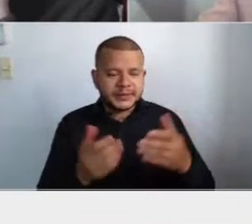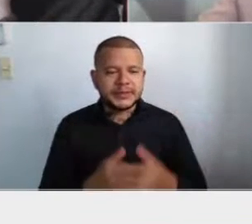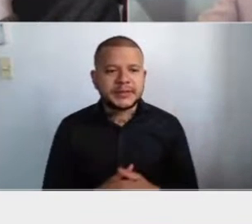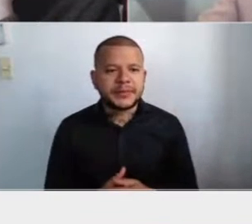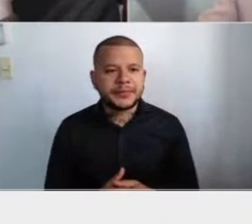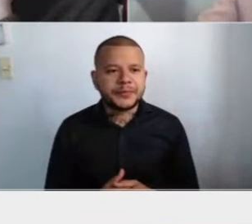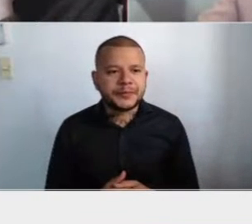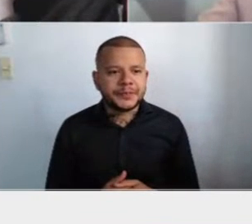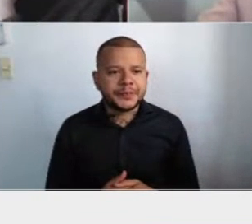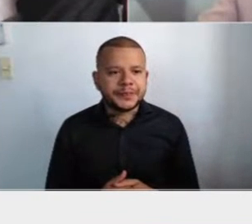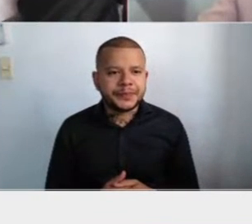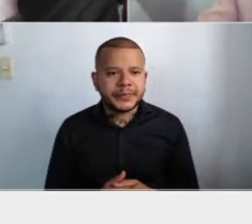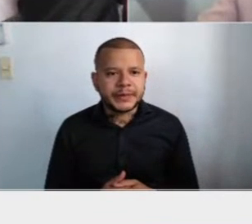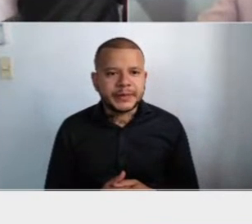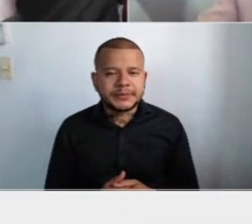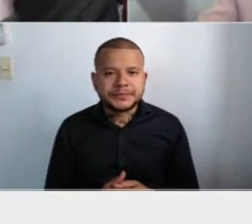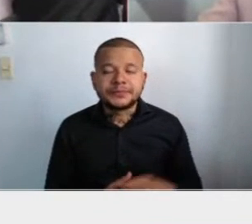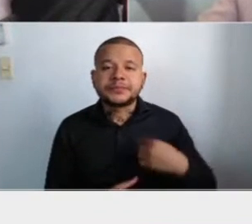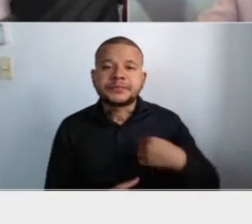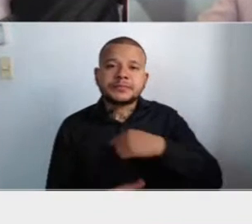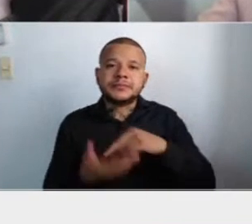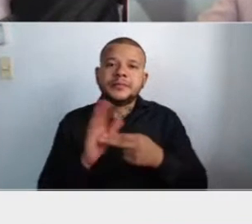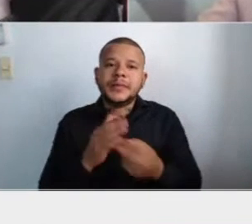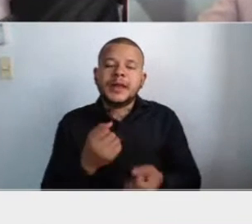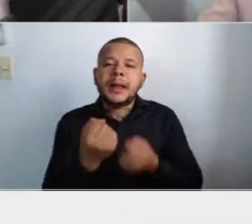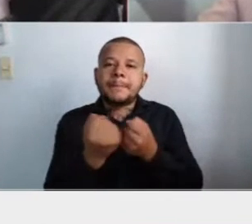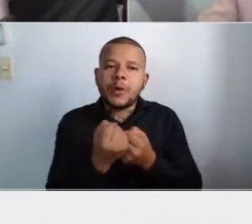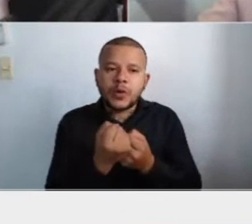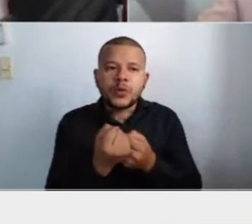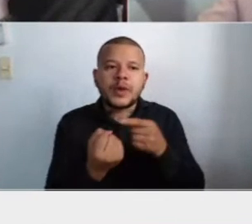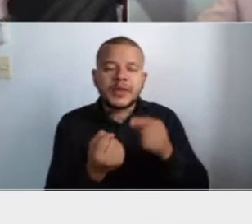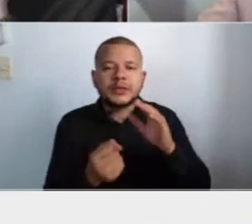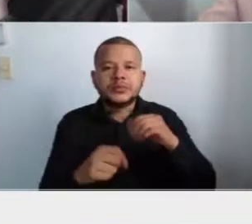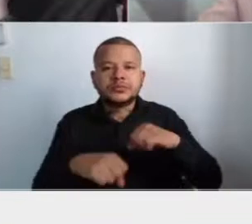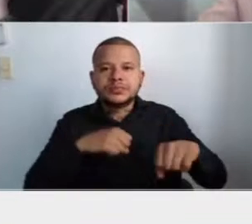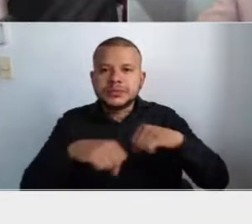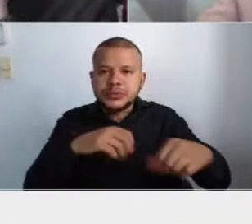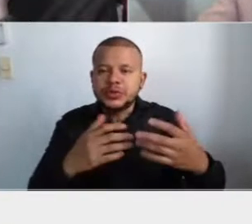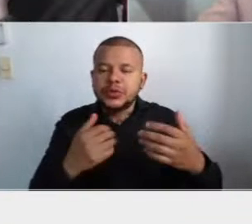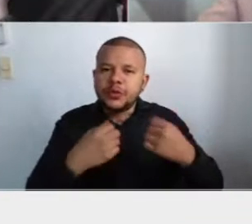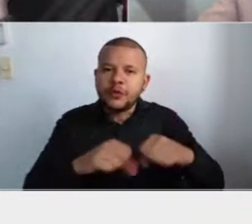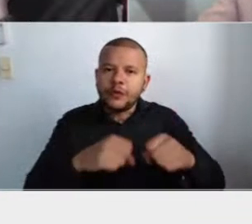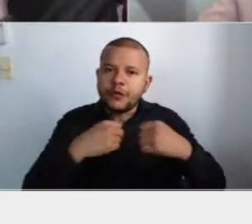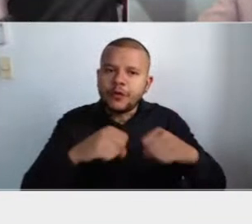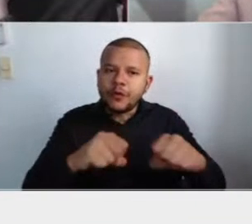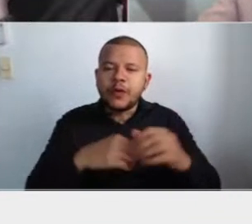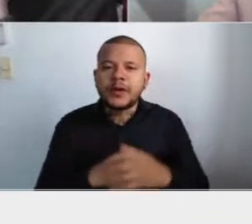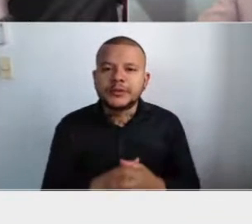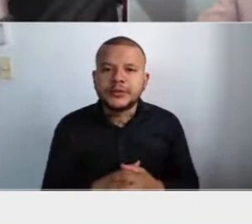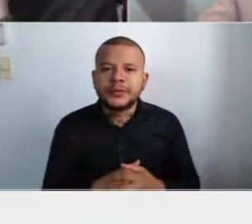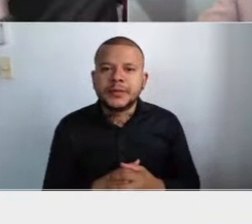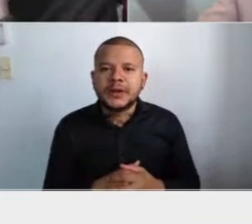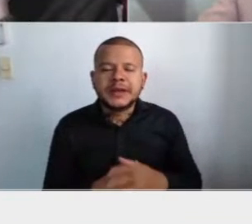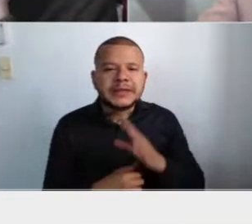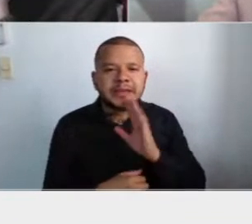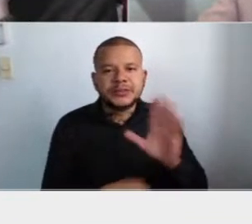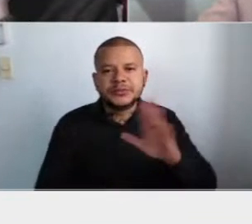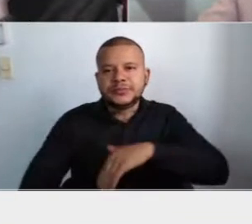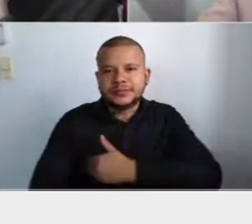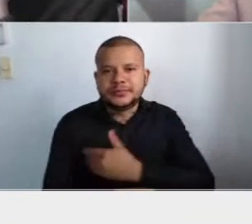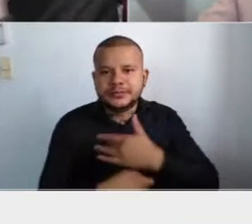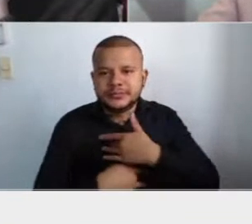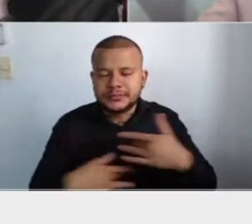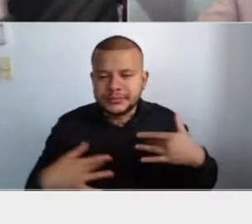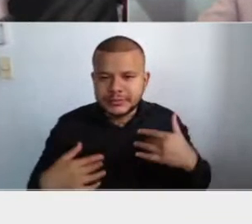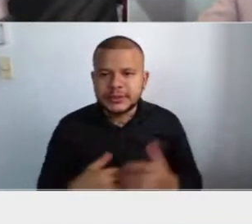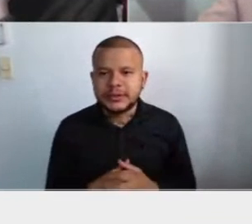somos un apoyo más a toda esta gran gestión, a todo este gran esfuerzo que está haciendo el Ministerio de Salud